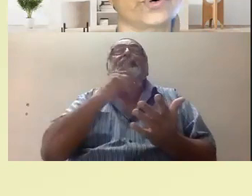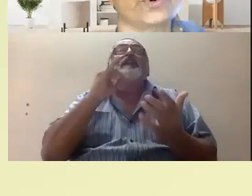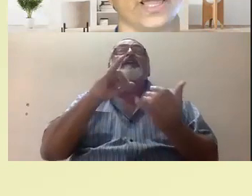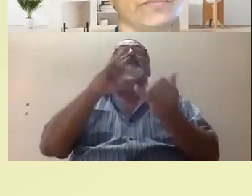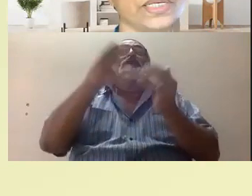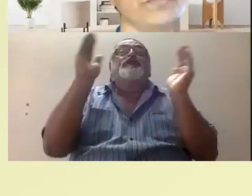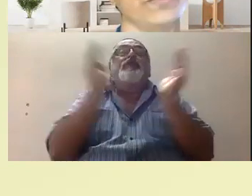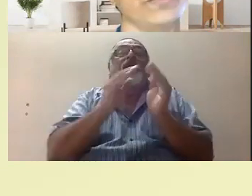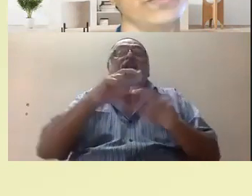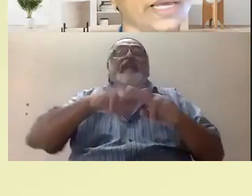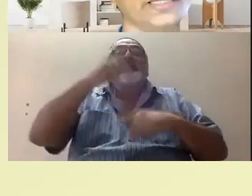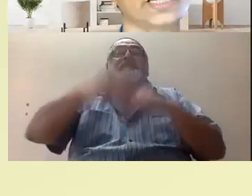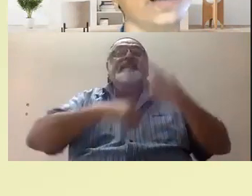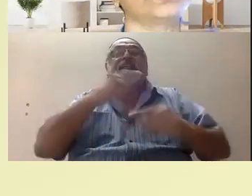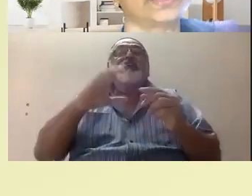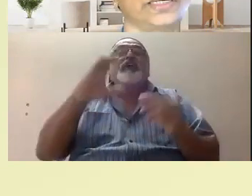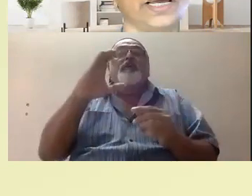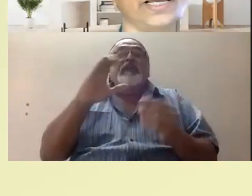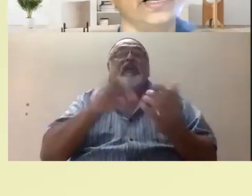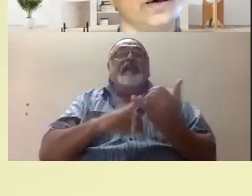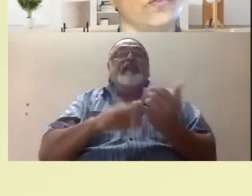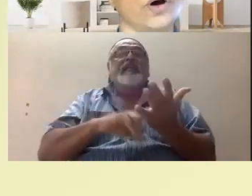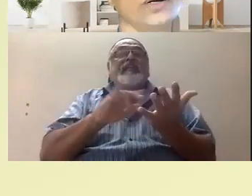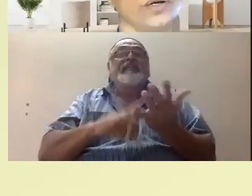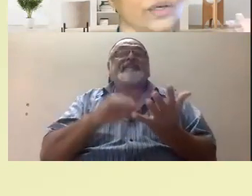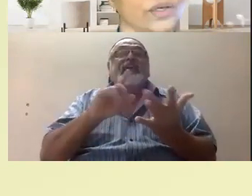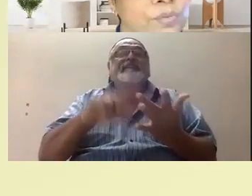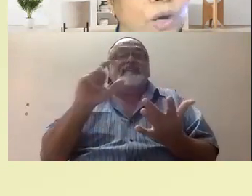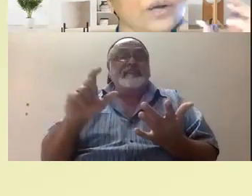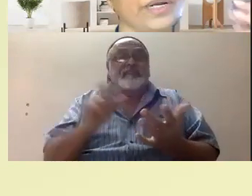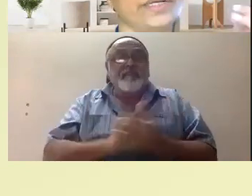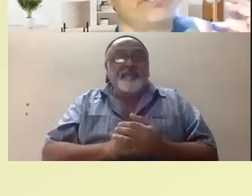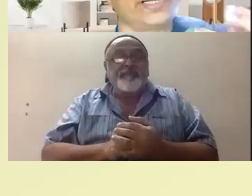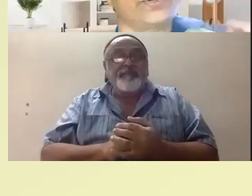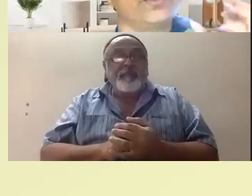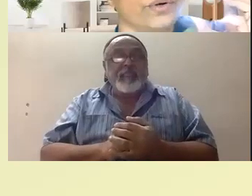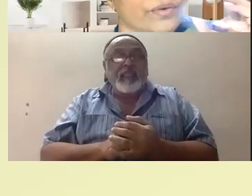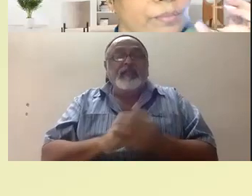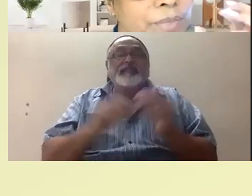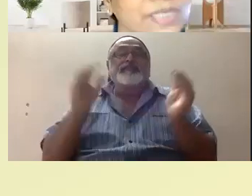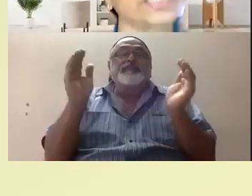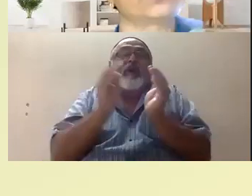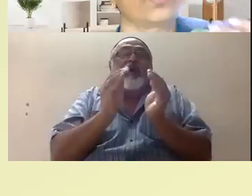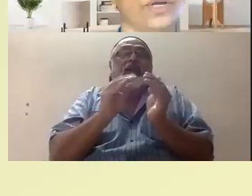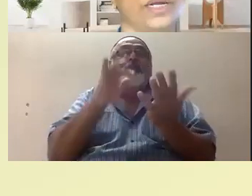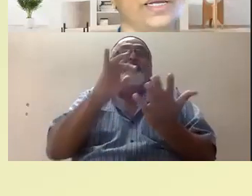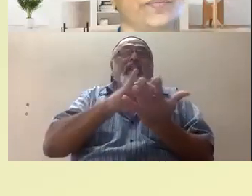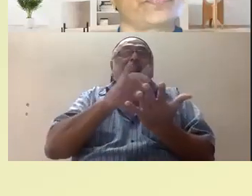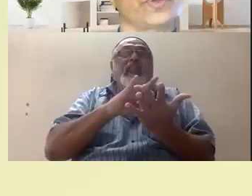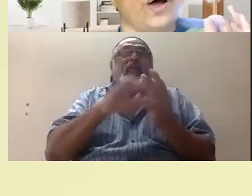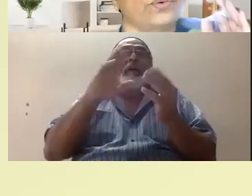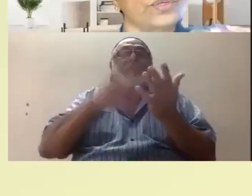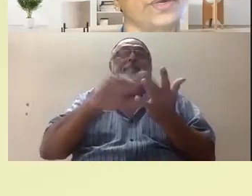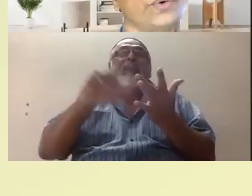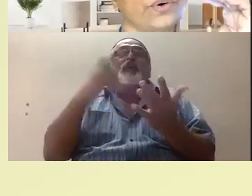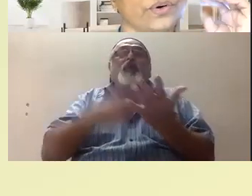जो MSME के तहत काम करती है फॉर स्मॉल मीडियम माइक्रो बिजनेस लोगों के लिए,